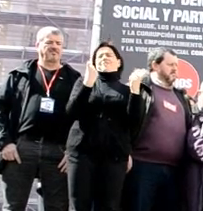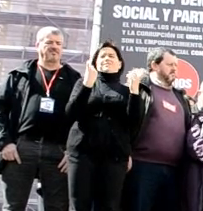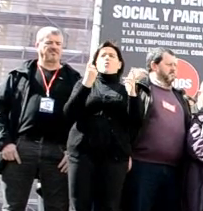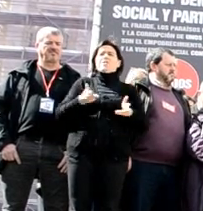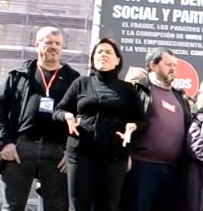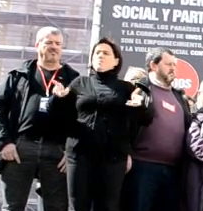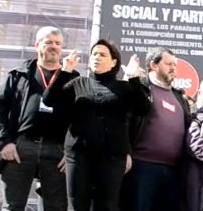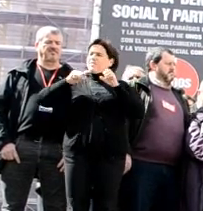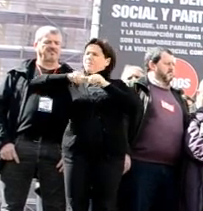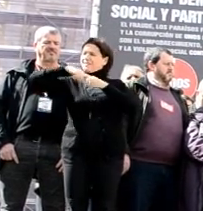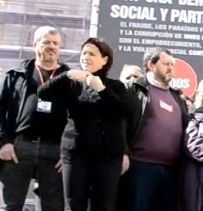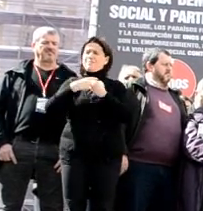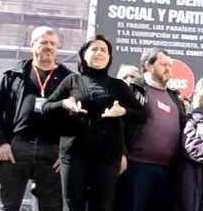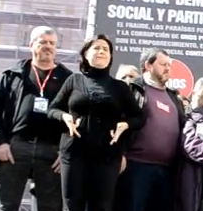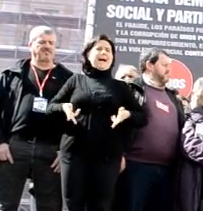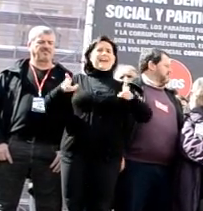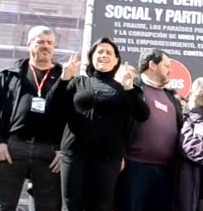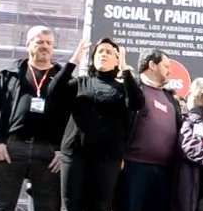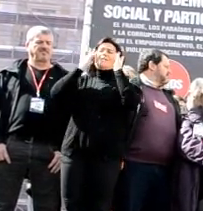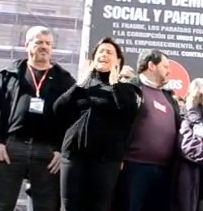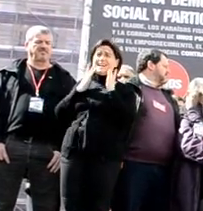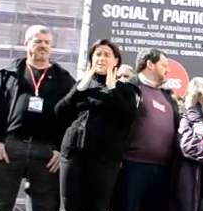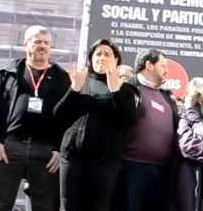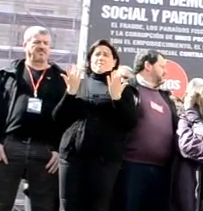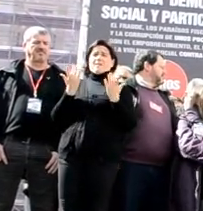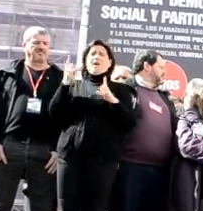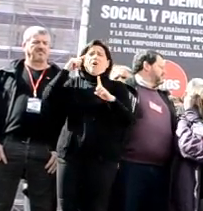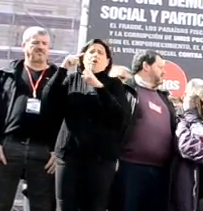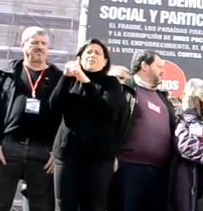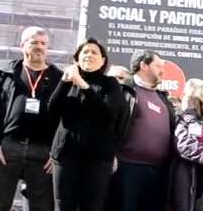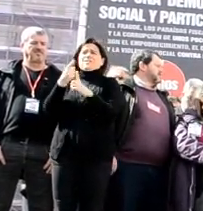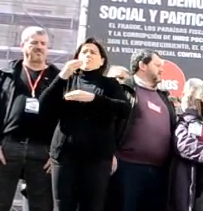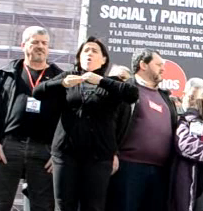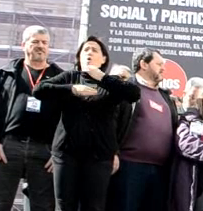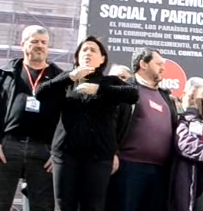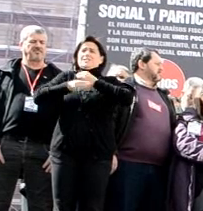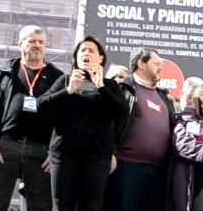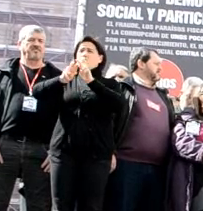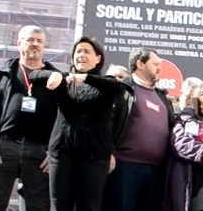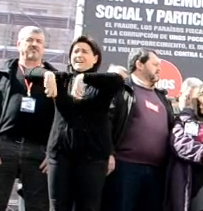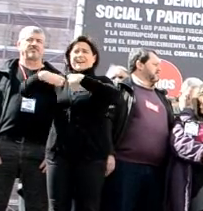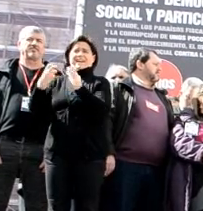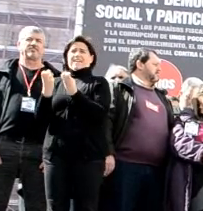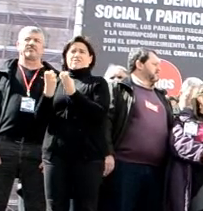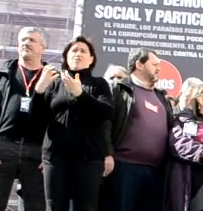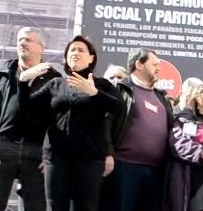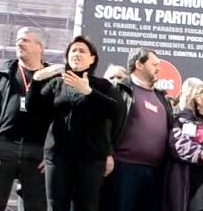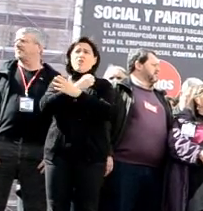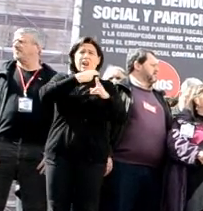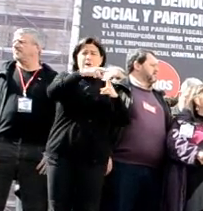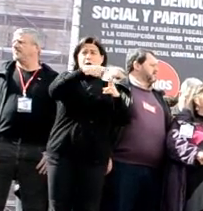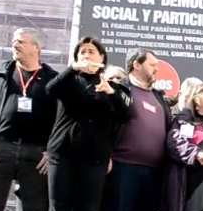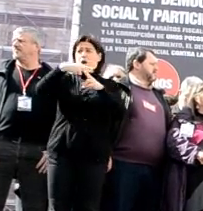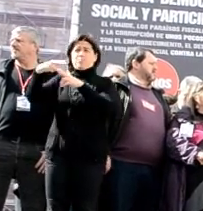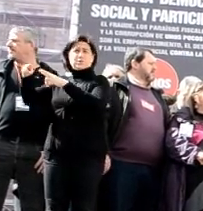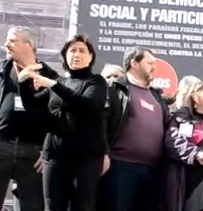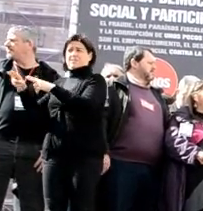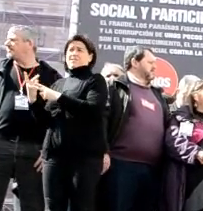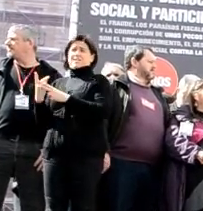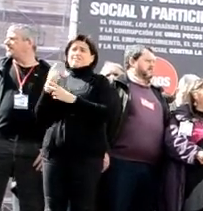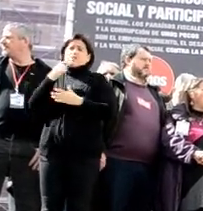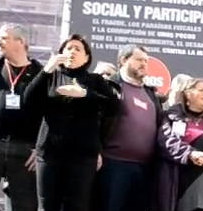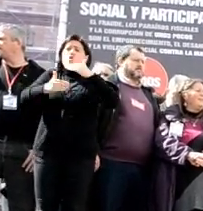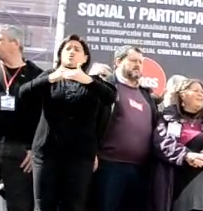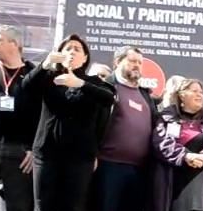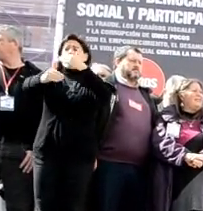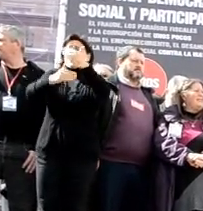participativa, propiciando un ambicioso proceso de regeneración del entramado político institucional, un proceso que solo